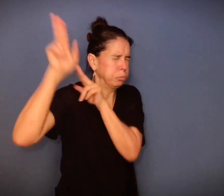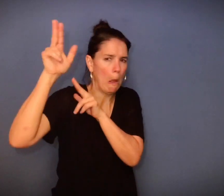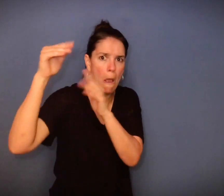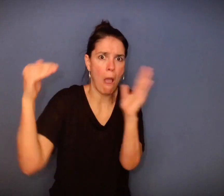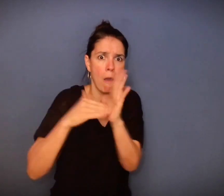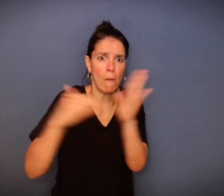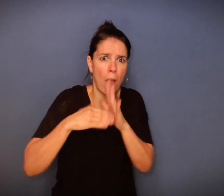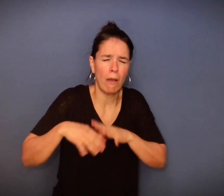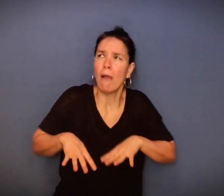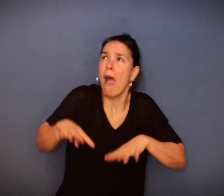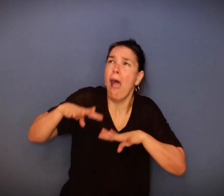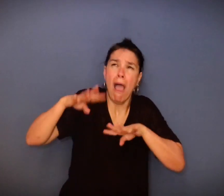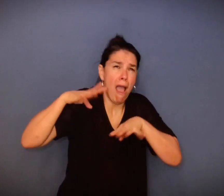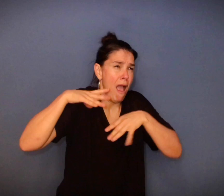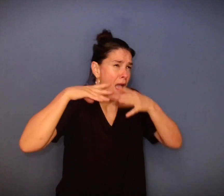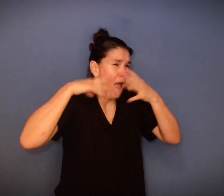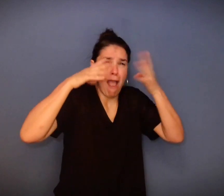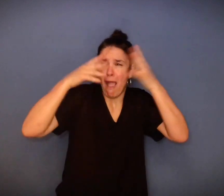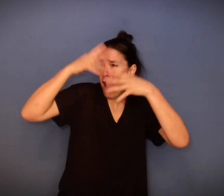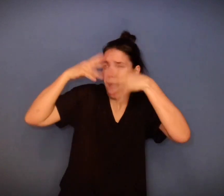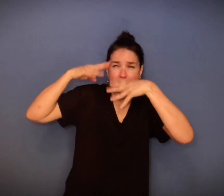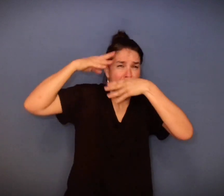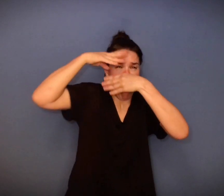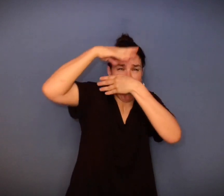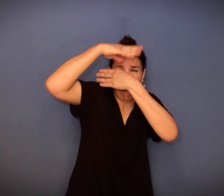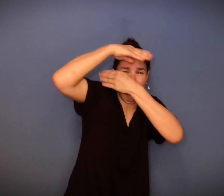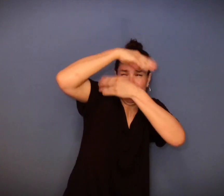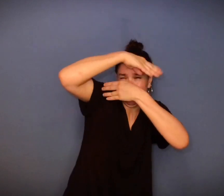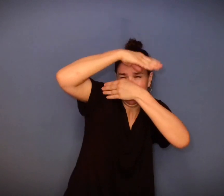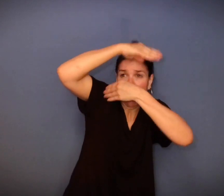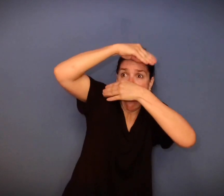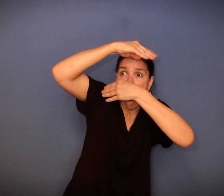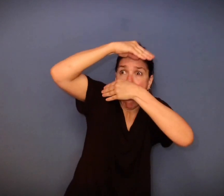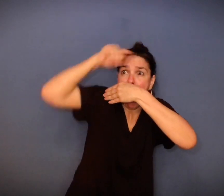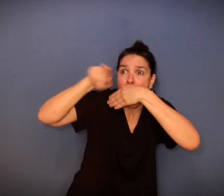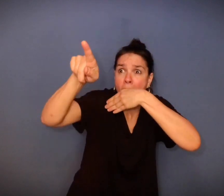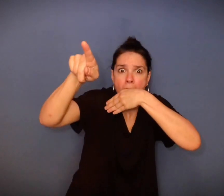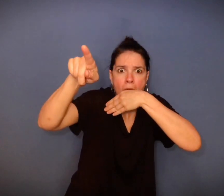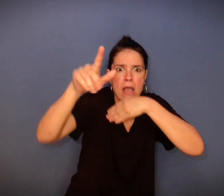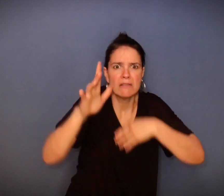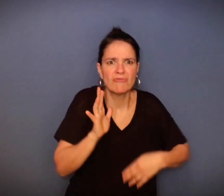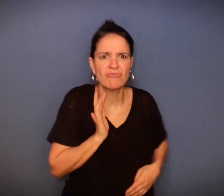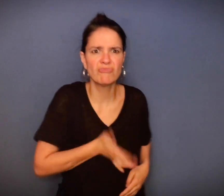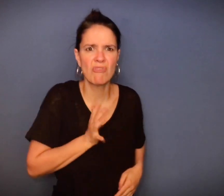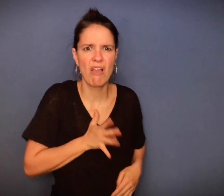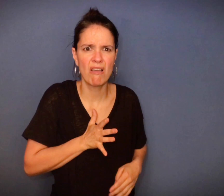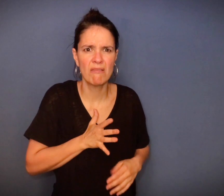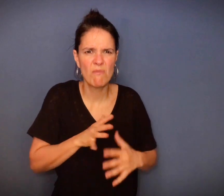Pif, paf, résonna de nouveau. C'était une grande chasse. Le vilain petit canard effrayé tourna